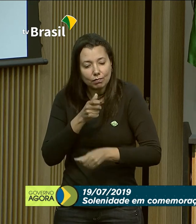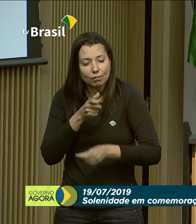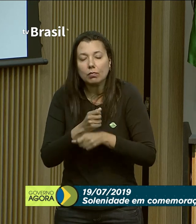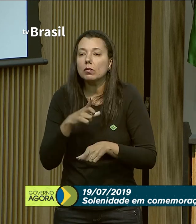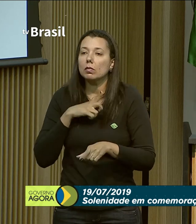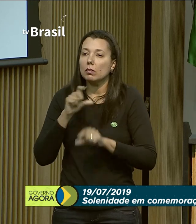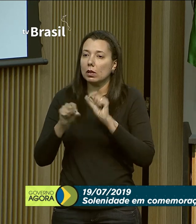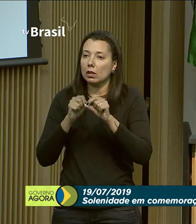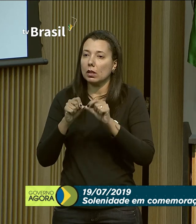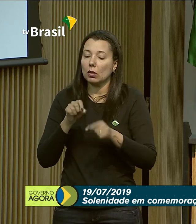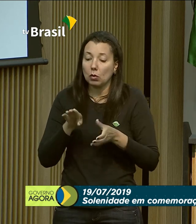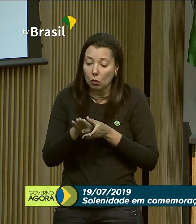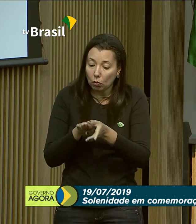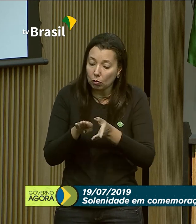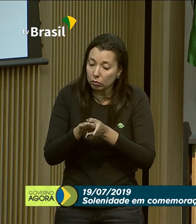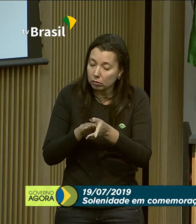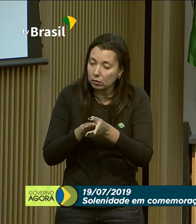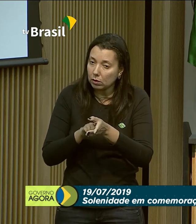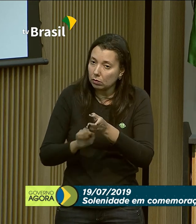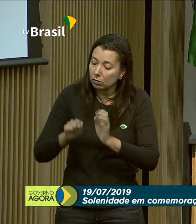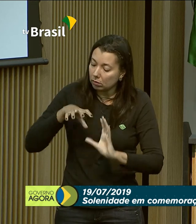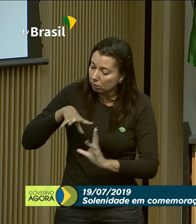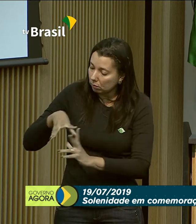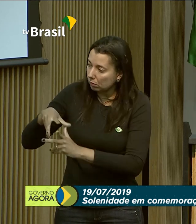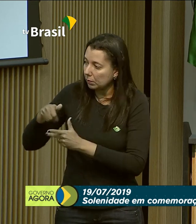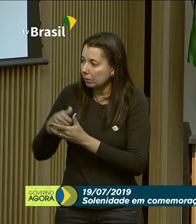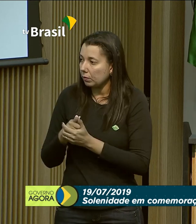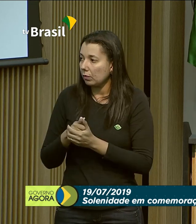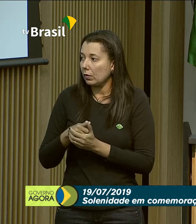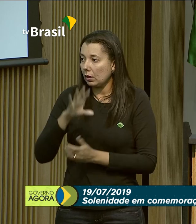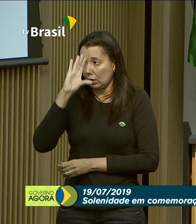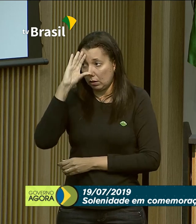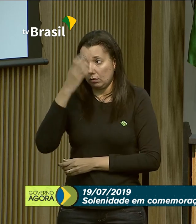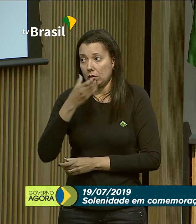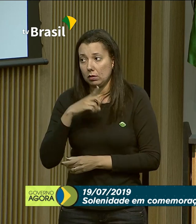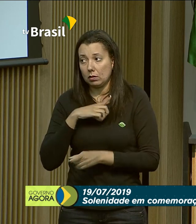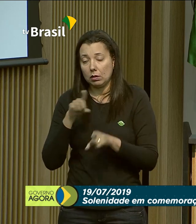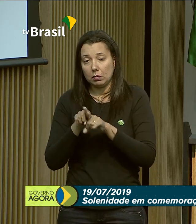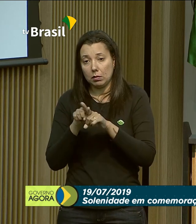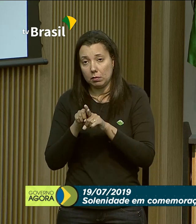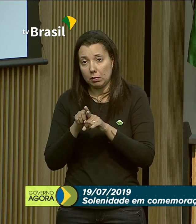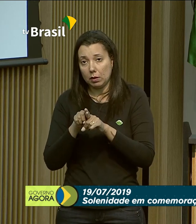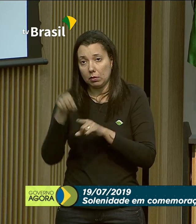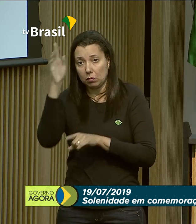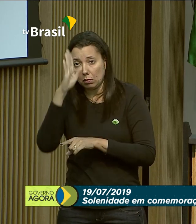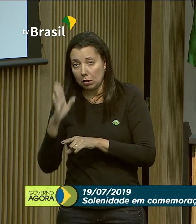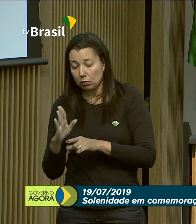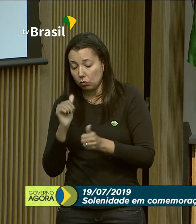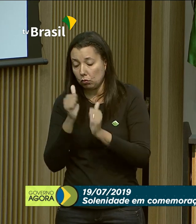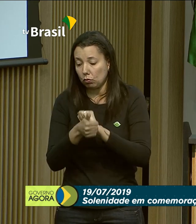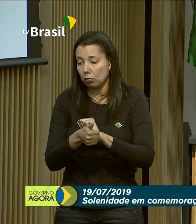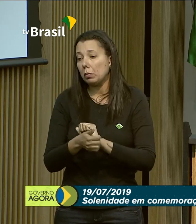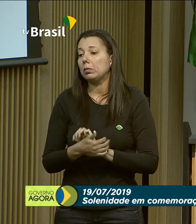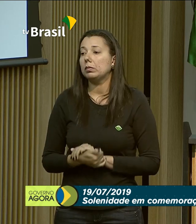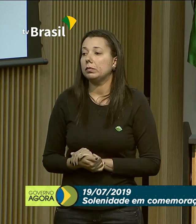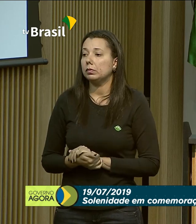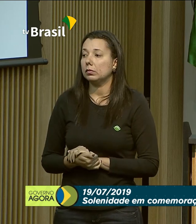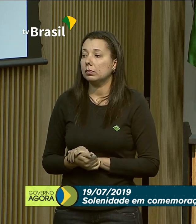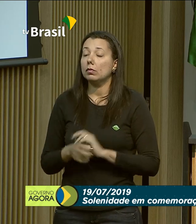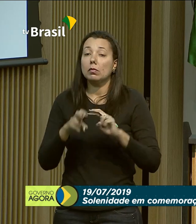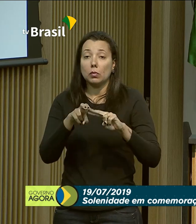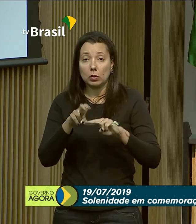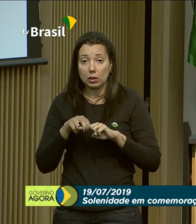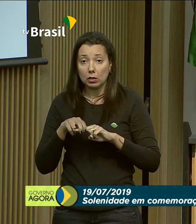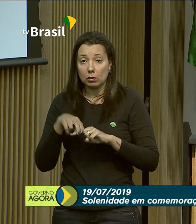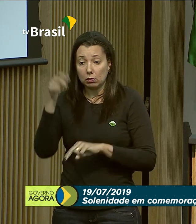as devidas orientações das entidades internacionais e definições por parte da Confederação Brasileira de Futebol. Por isso,